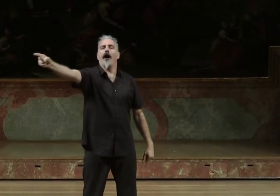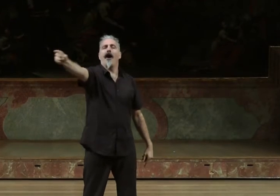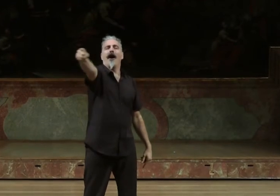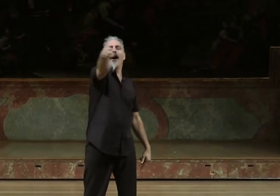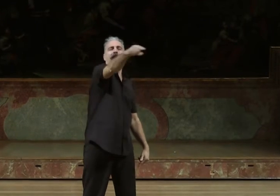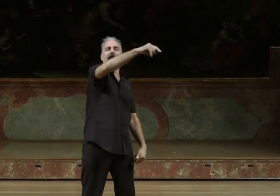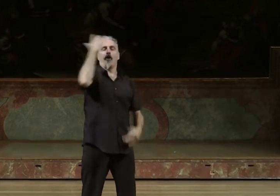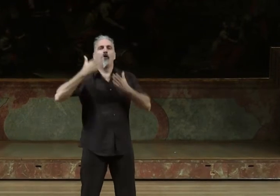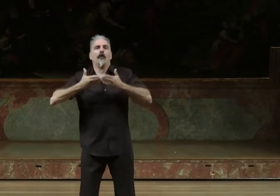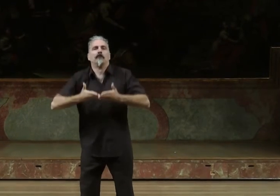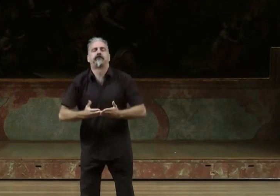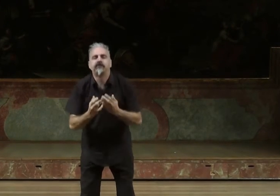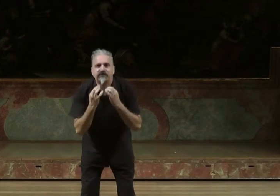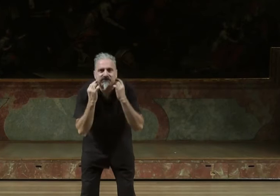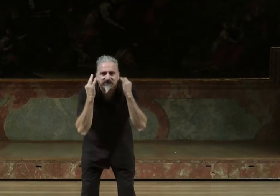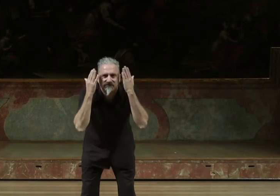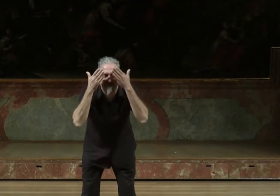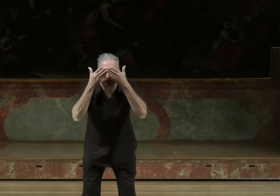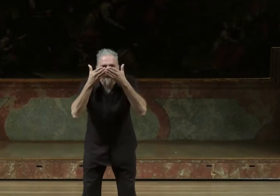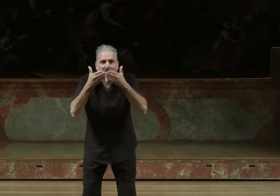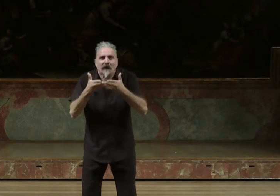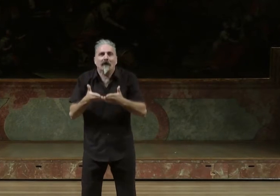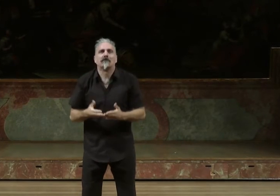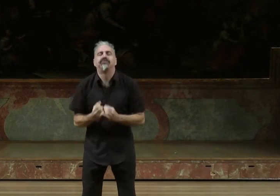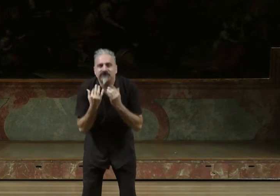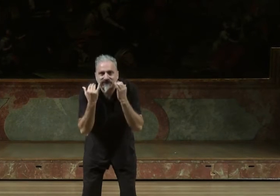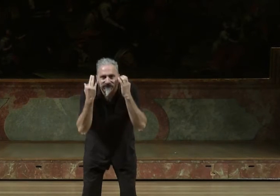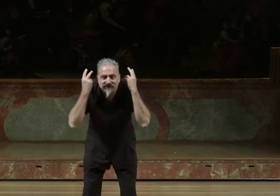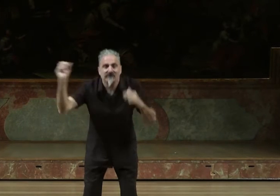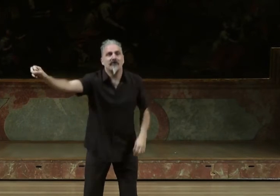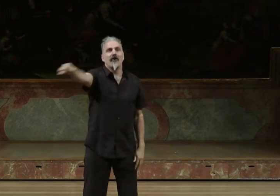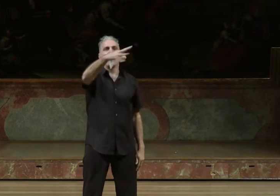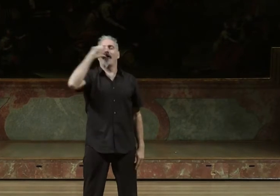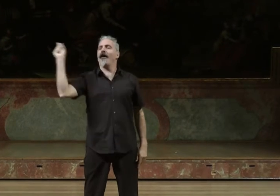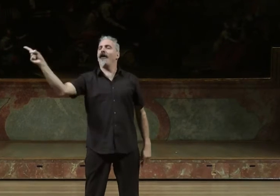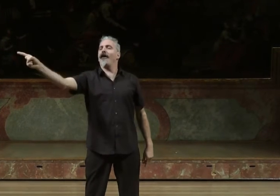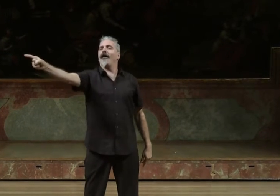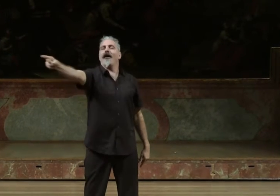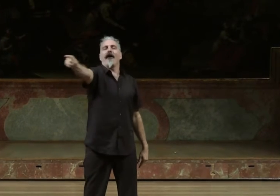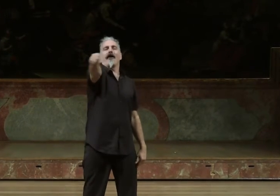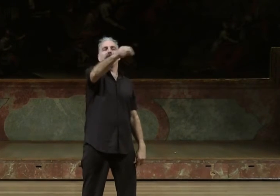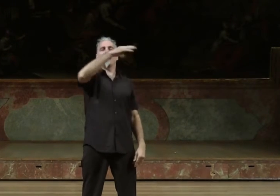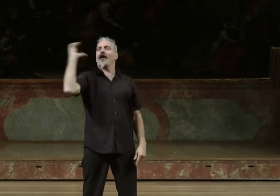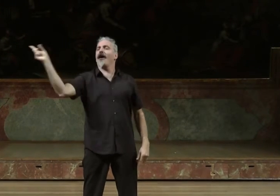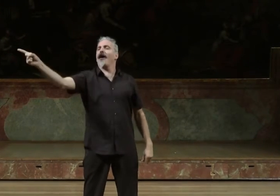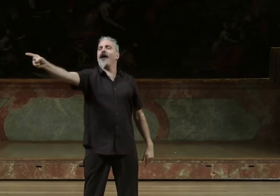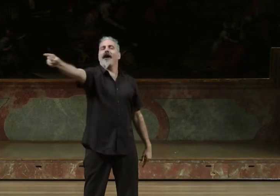Leuchtturm dreht sich. Ein Schiff im Wasser. Der Leuchtturm dreht sich.